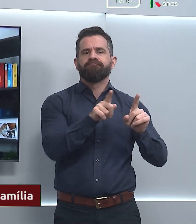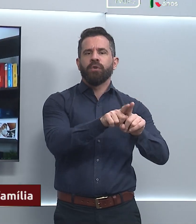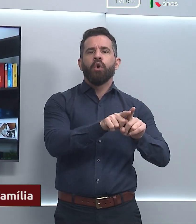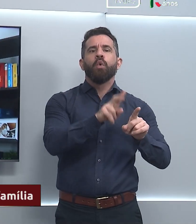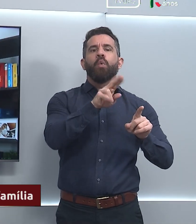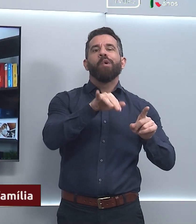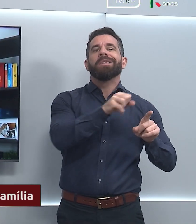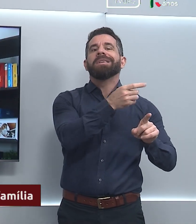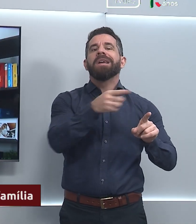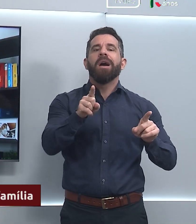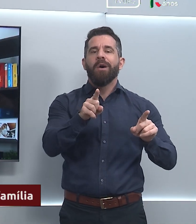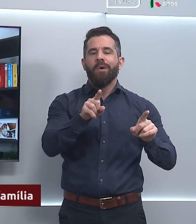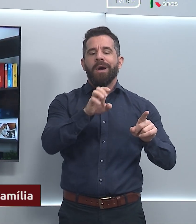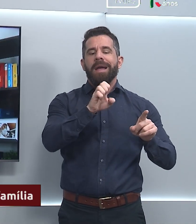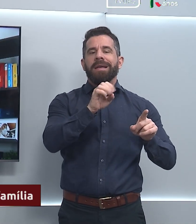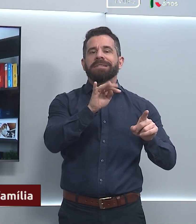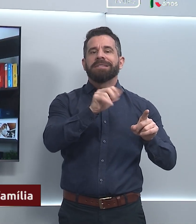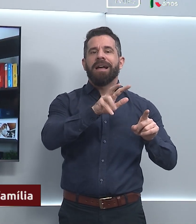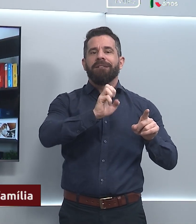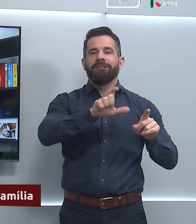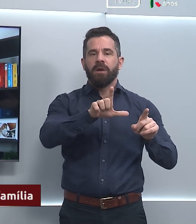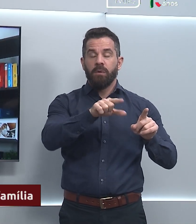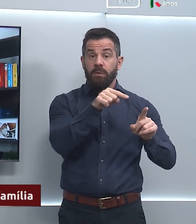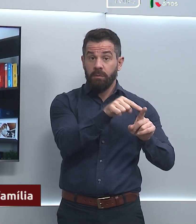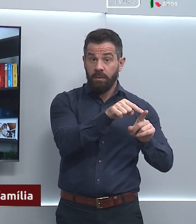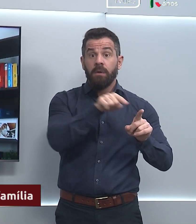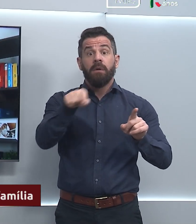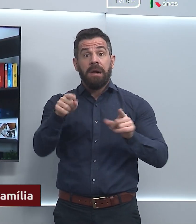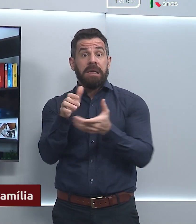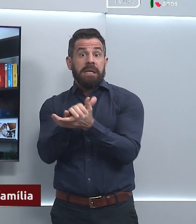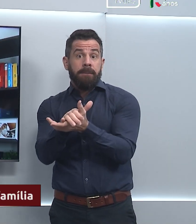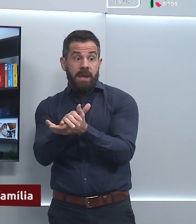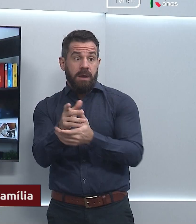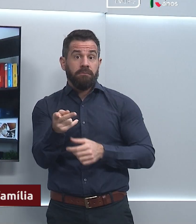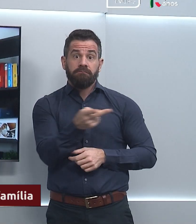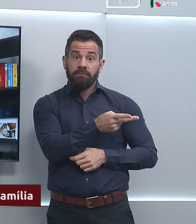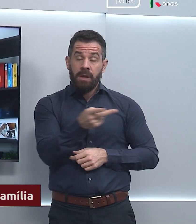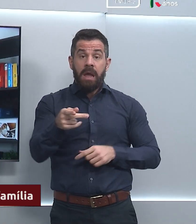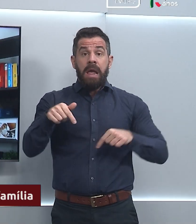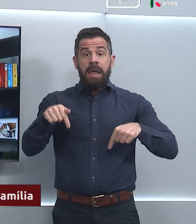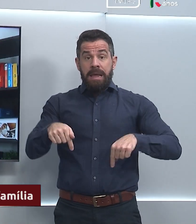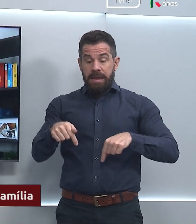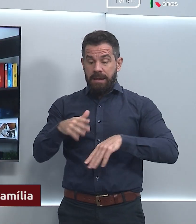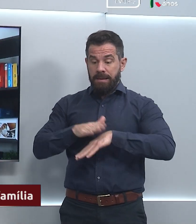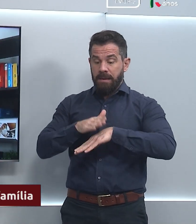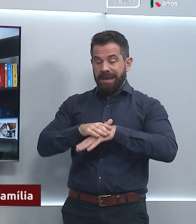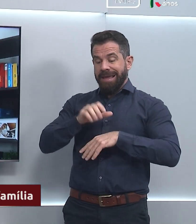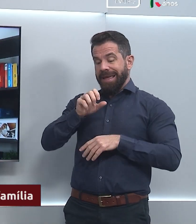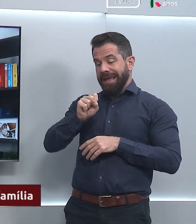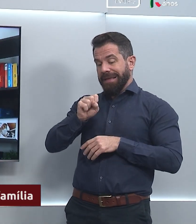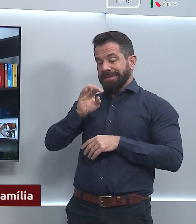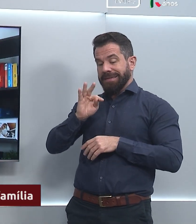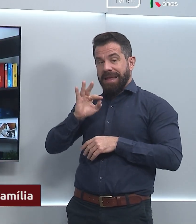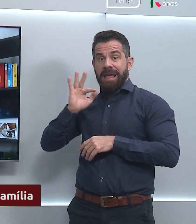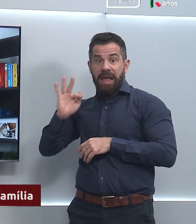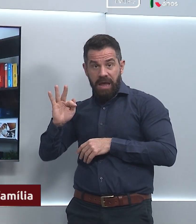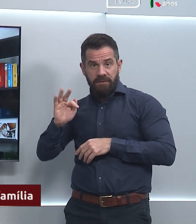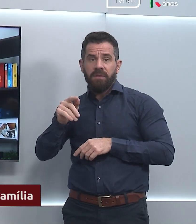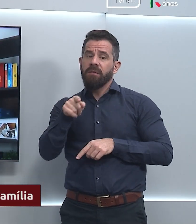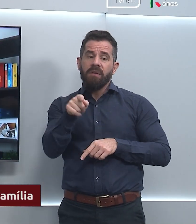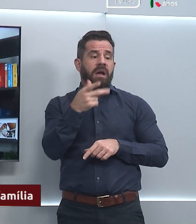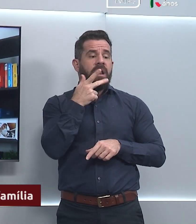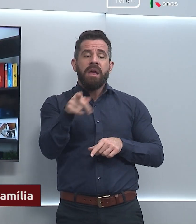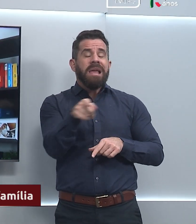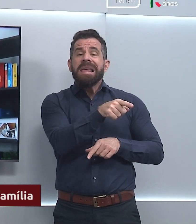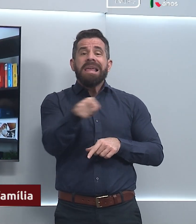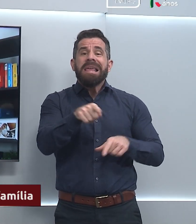pela interpretação do STF, tudo isso, hoje em dia, não pode haver distinção, inclusive das famílias homoafetivas.